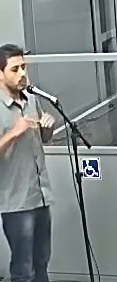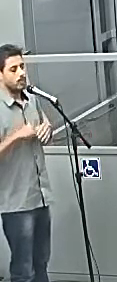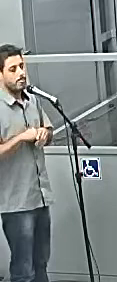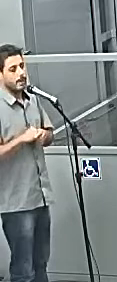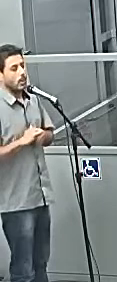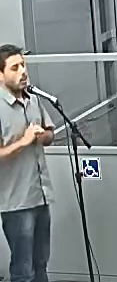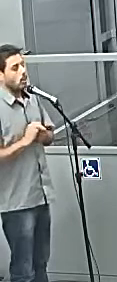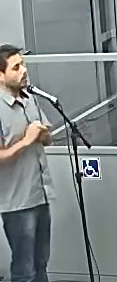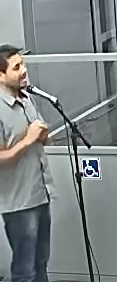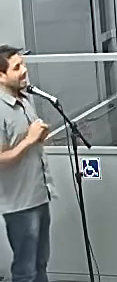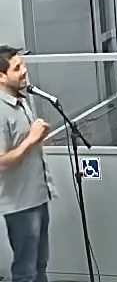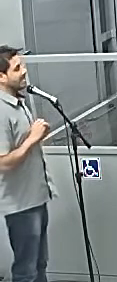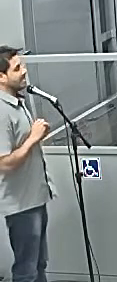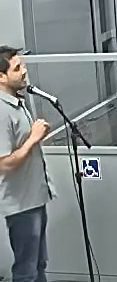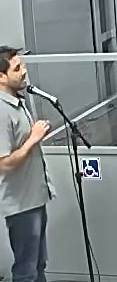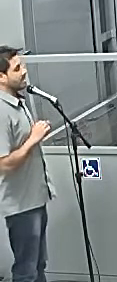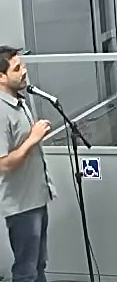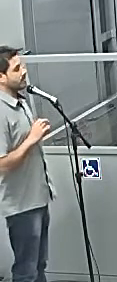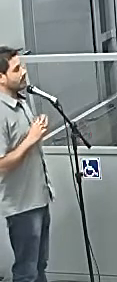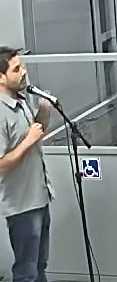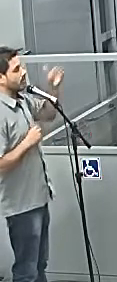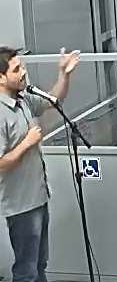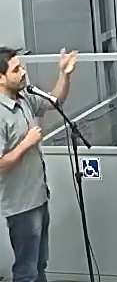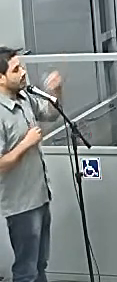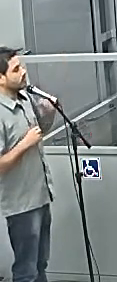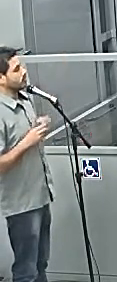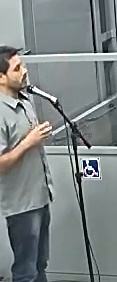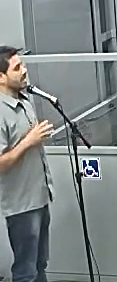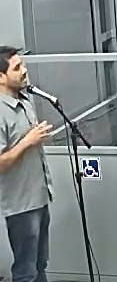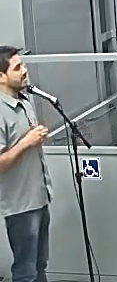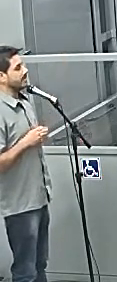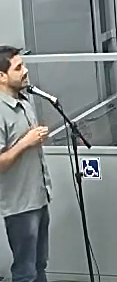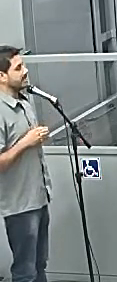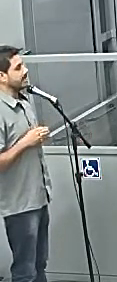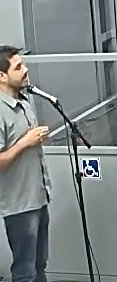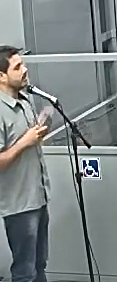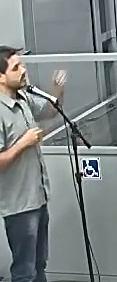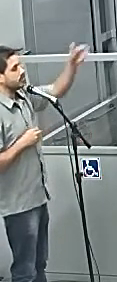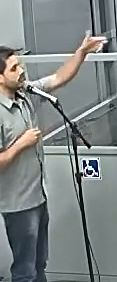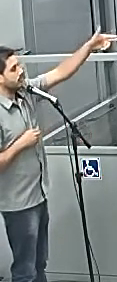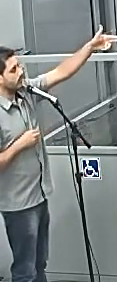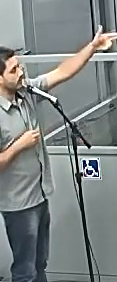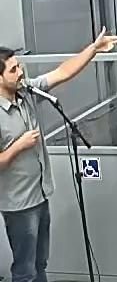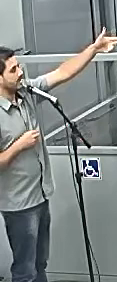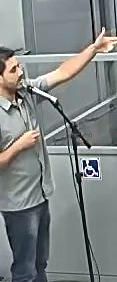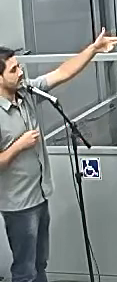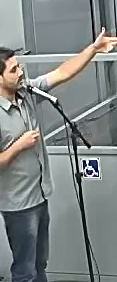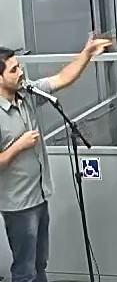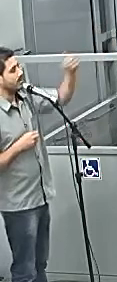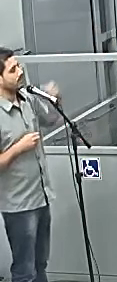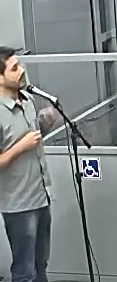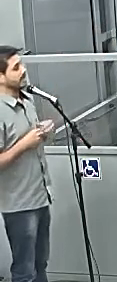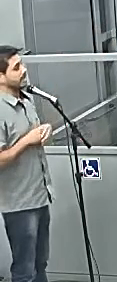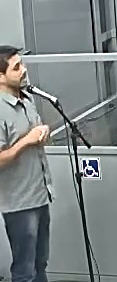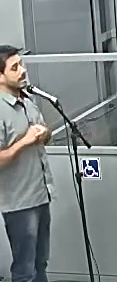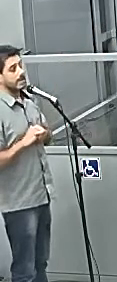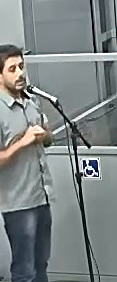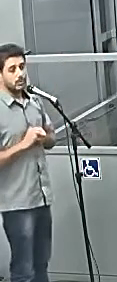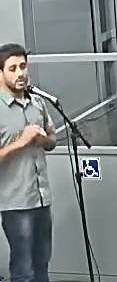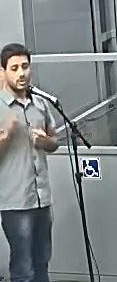todos outra característica que inclusive foi colocado por um dos colegas da mesa e vocês que seu nome